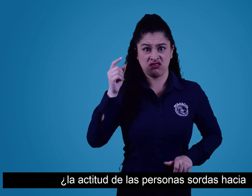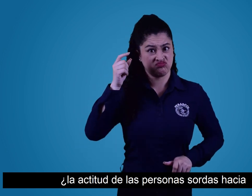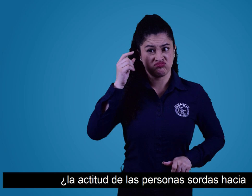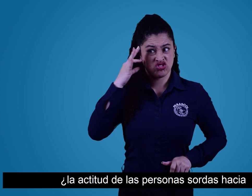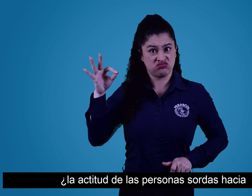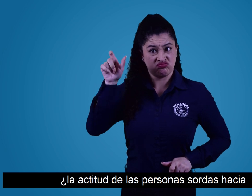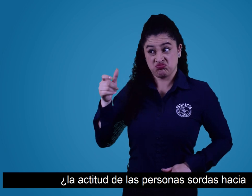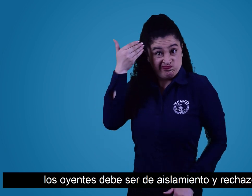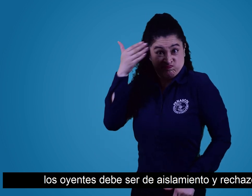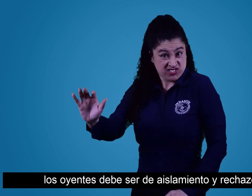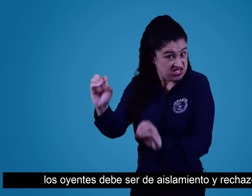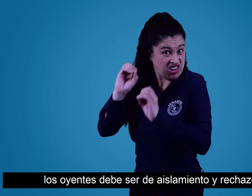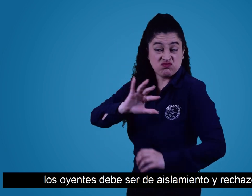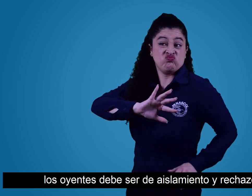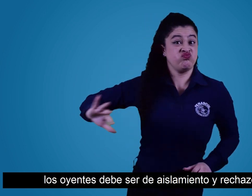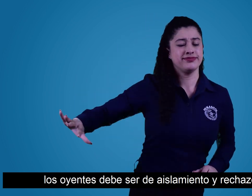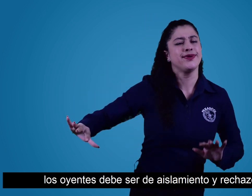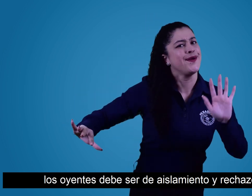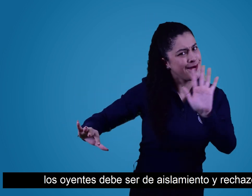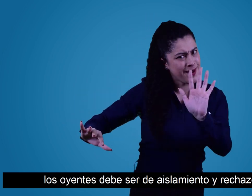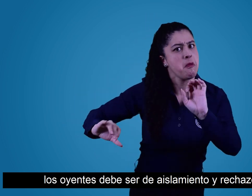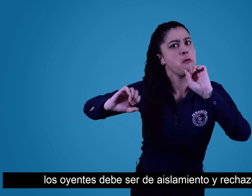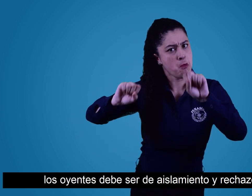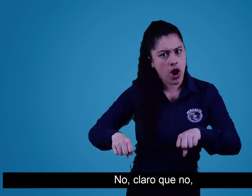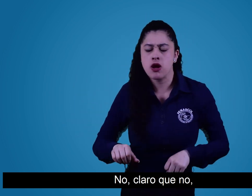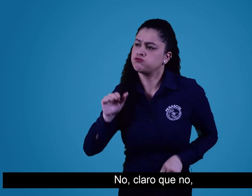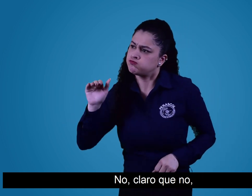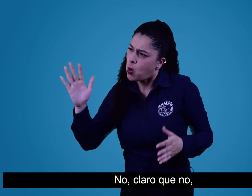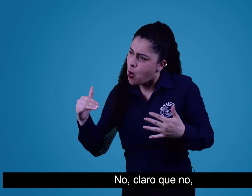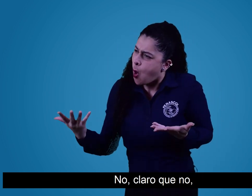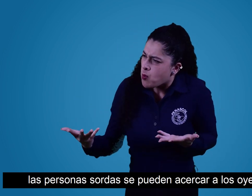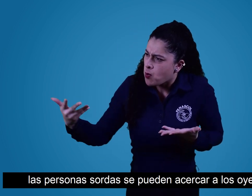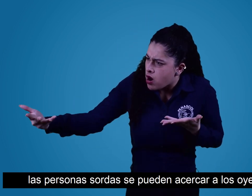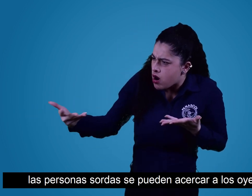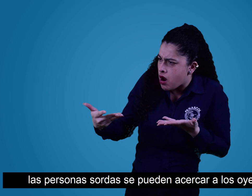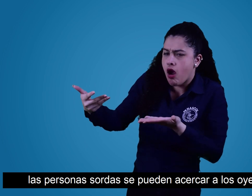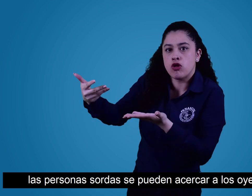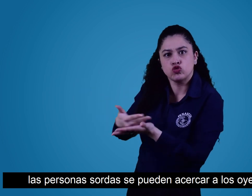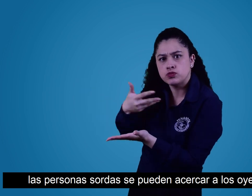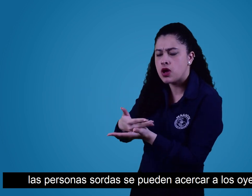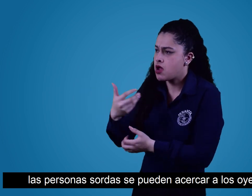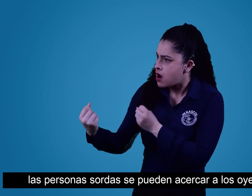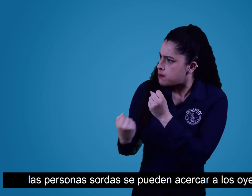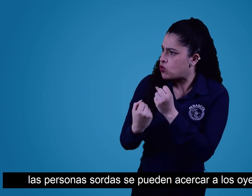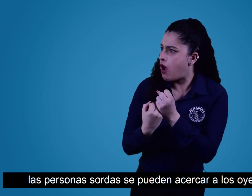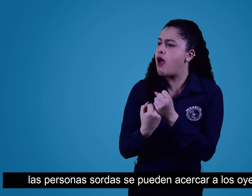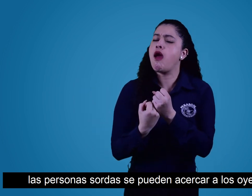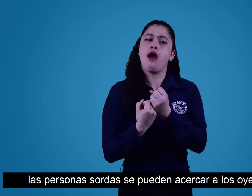las personas sordas hacia los oyentes debe ser de aislamiento y rechazo. No, claro que no. Las personas sordas se pueden acercar a los oyentes,